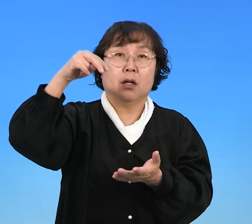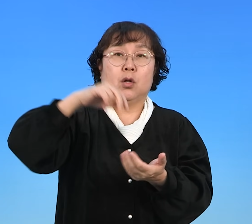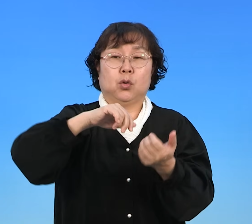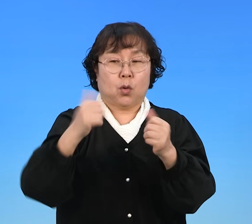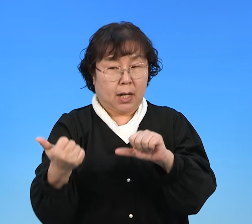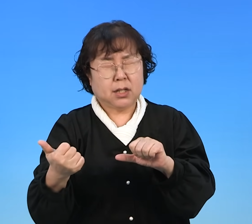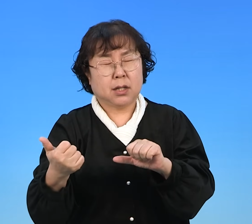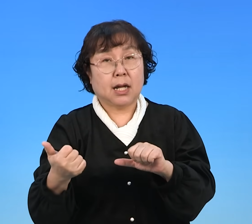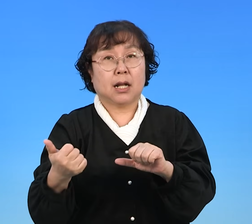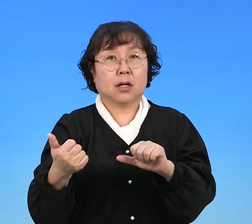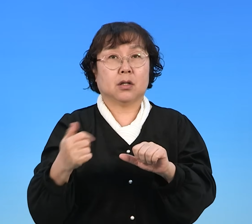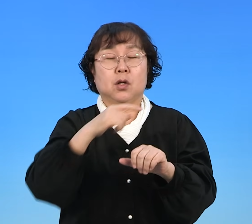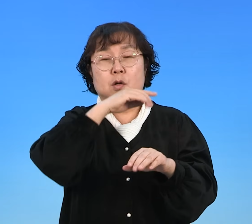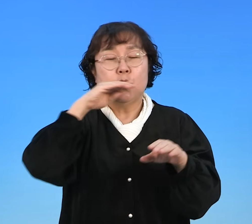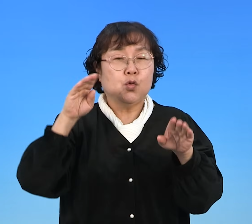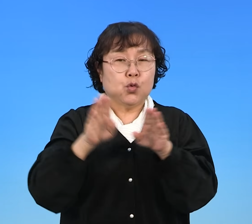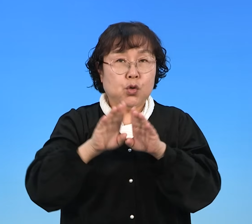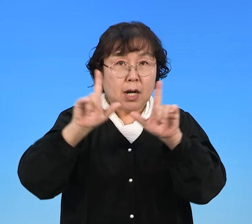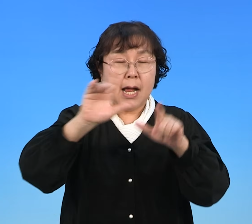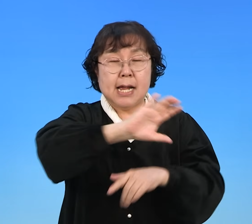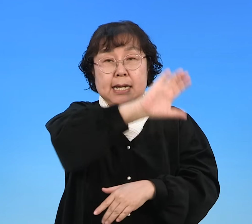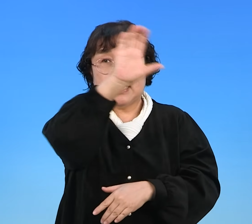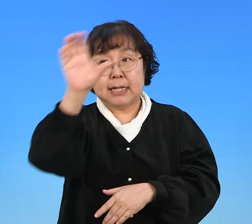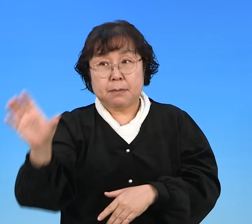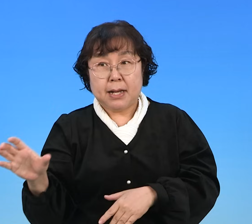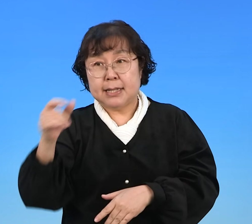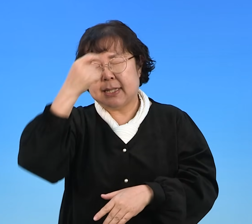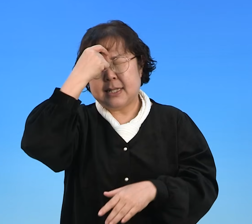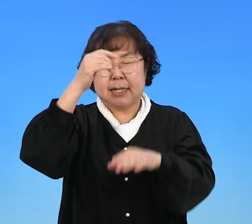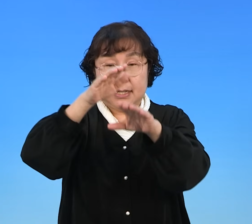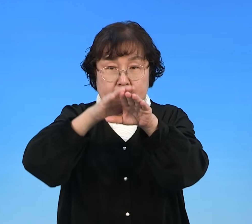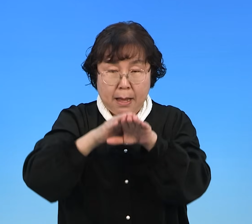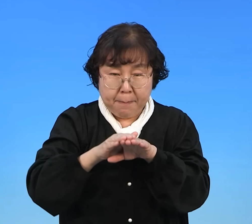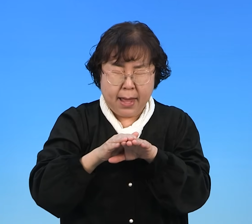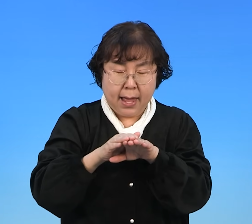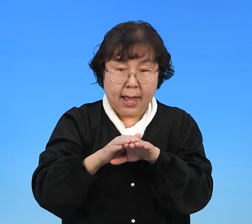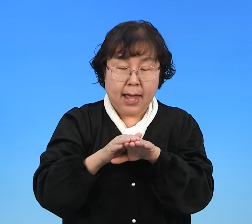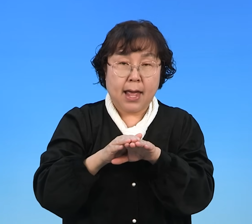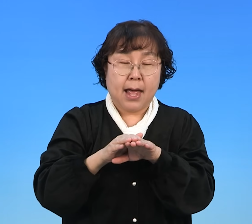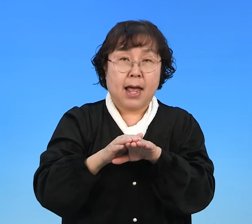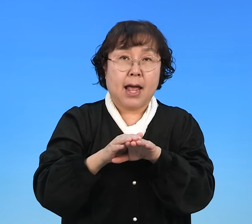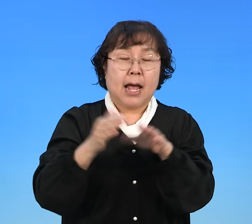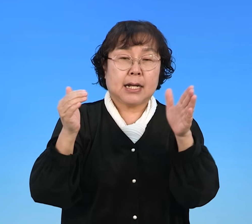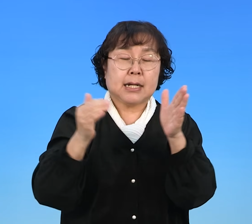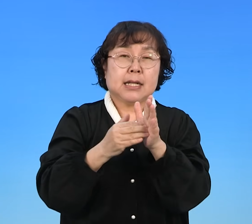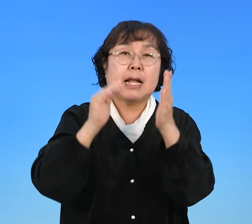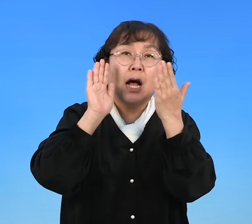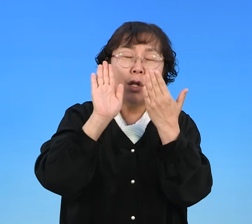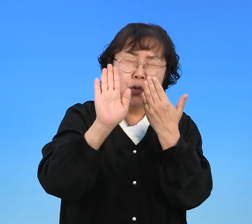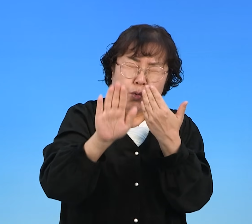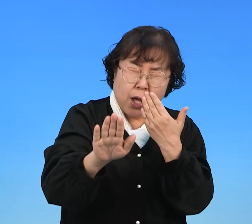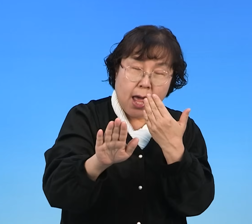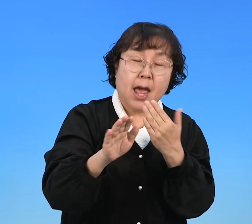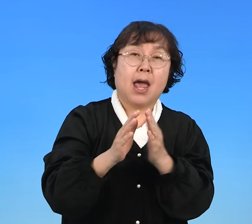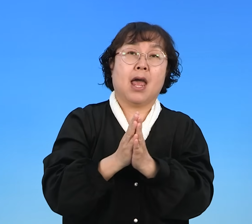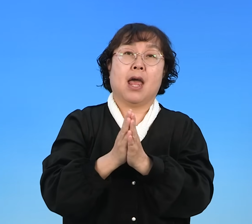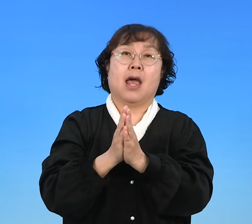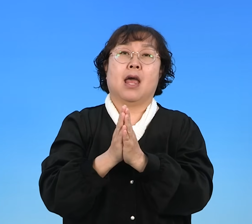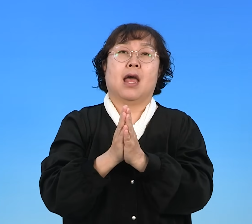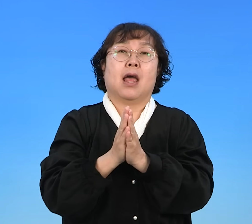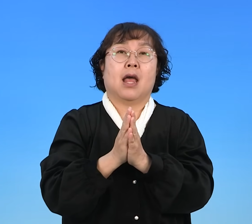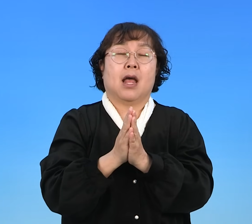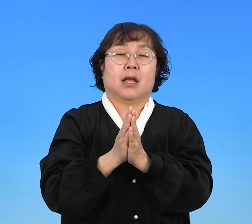소식을 주일날 성탄 예배, 그리고 25일 성탄 축하 예배가 끝나는